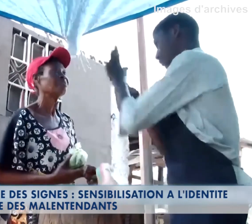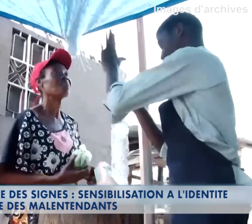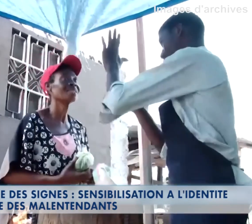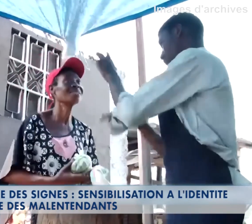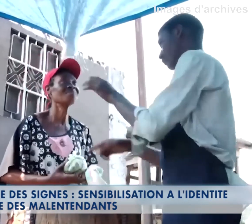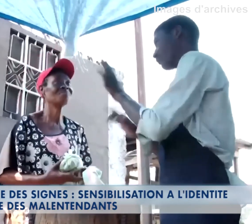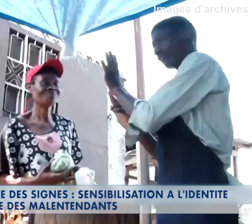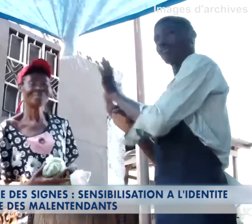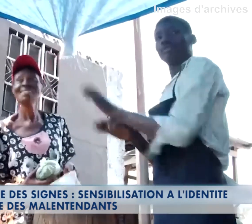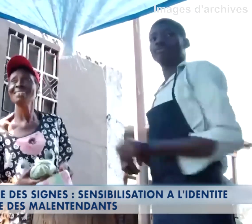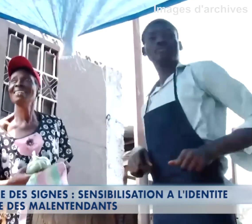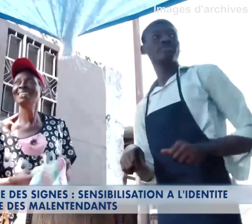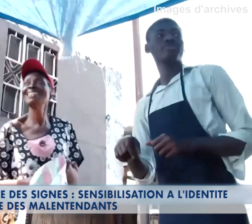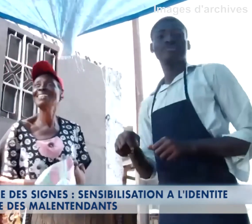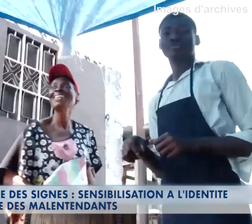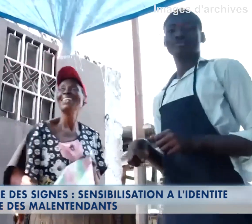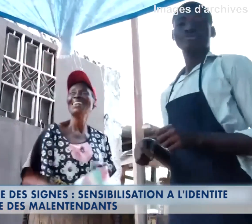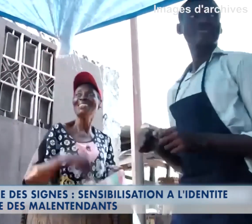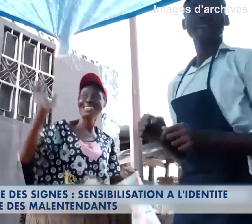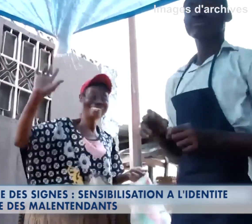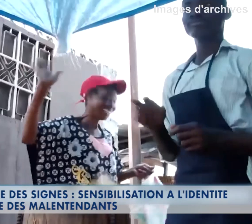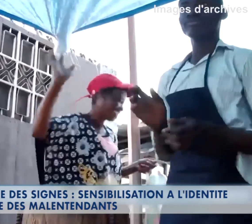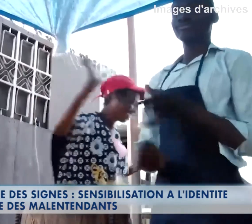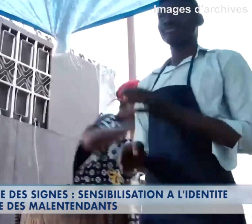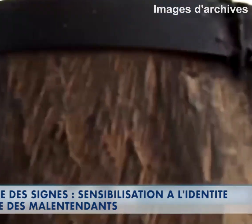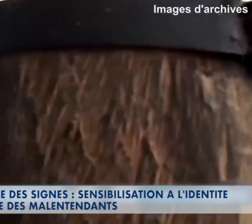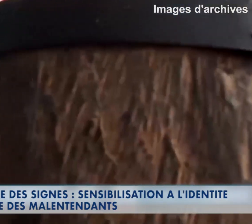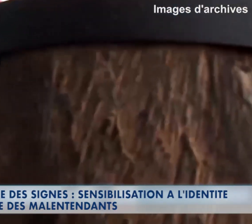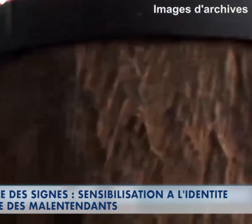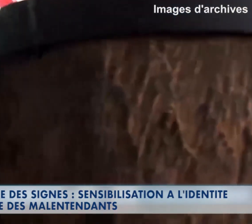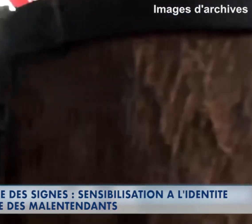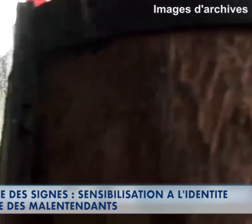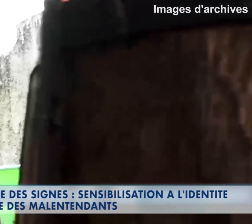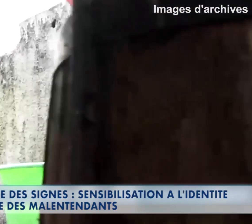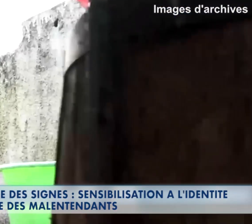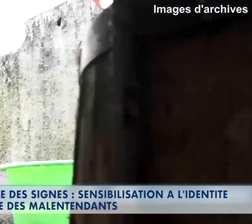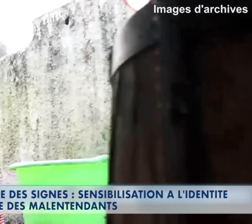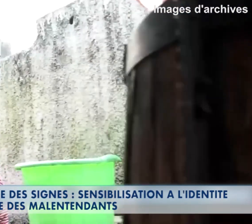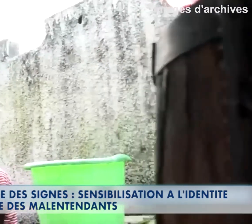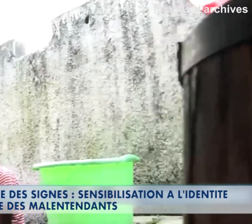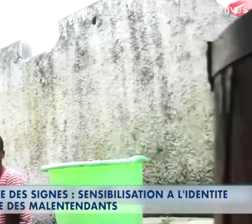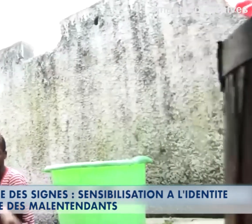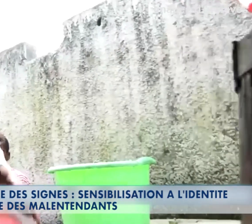Ils s'accommodent au mode de communication pour des commandes et le retrait. Ceux qui appellent le 097